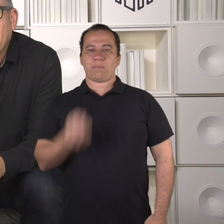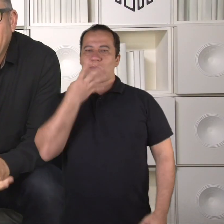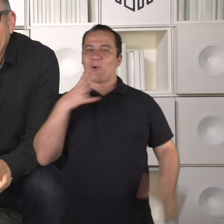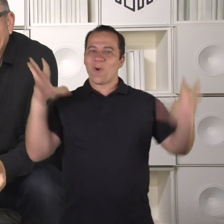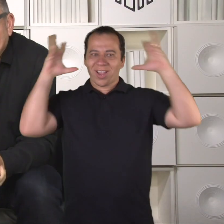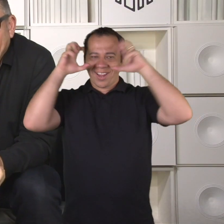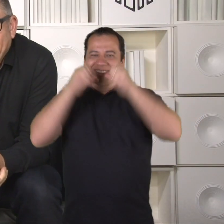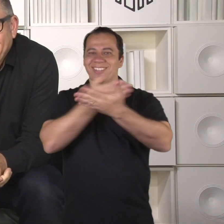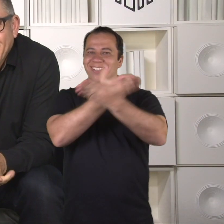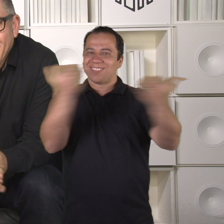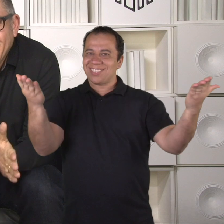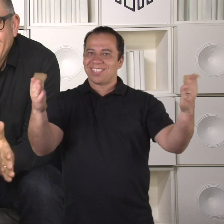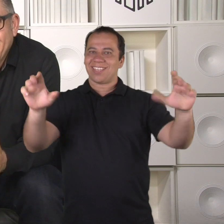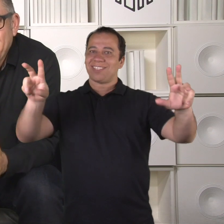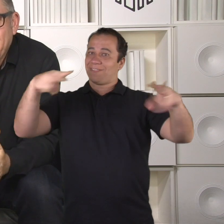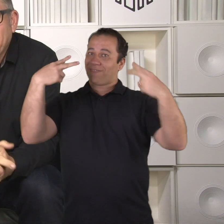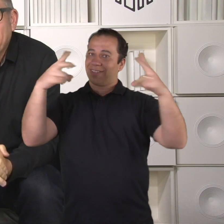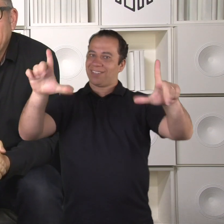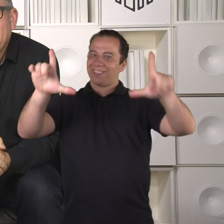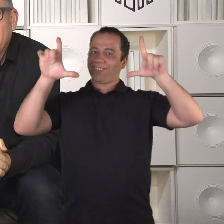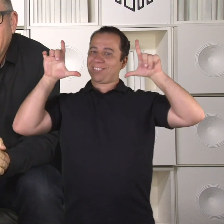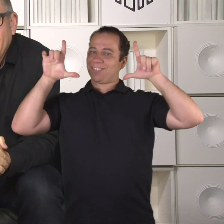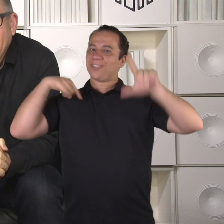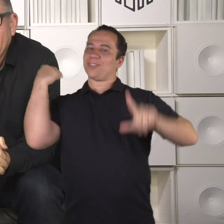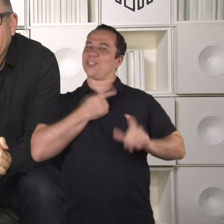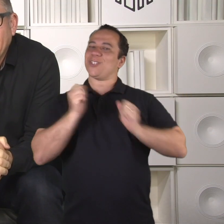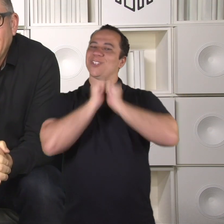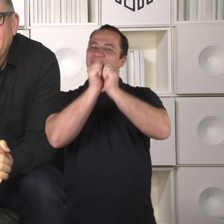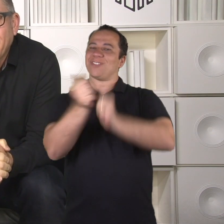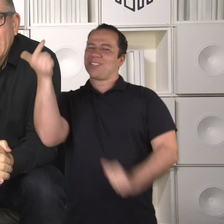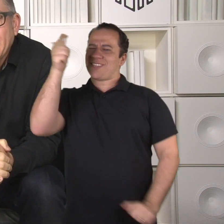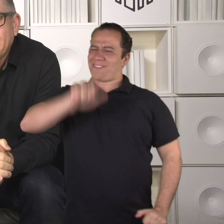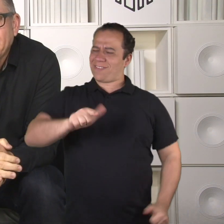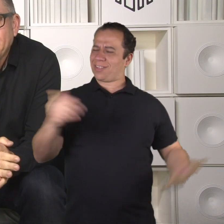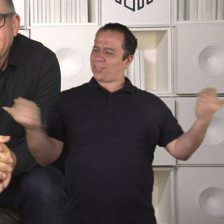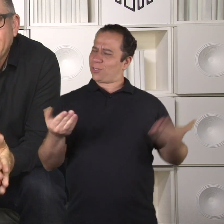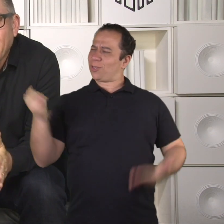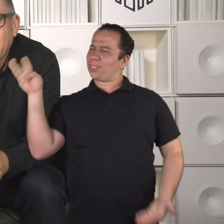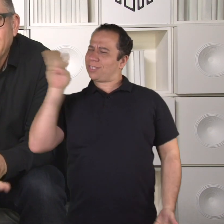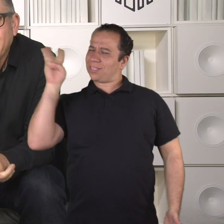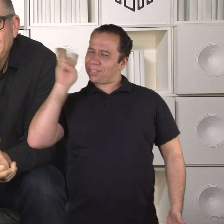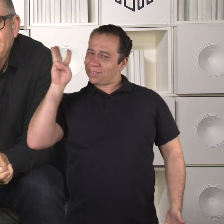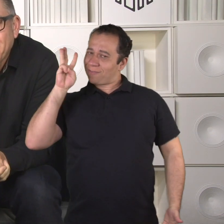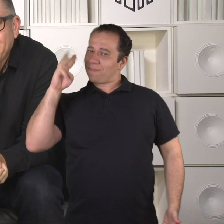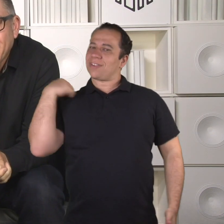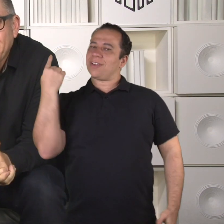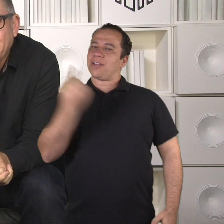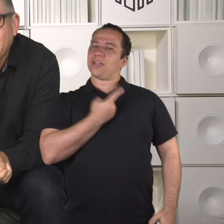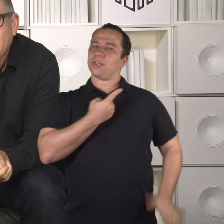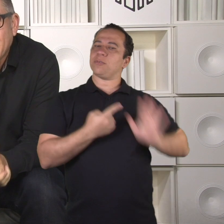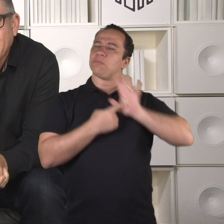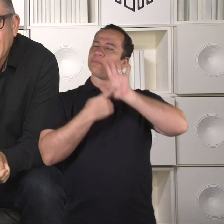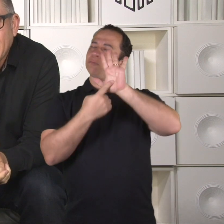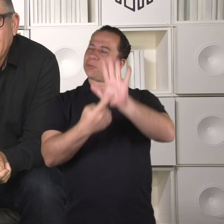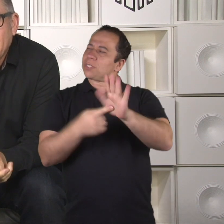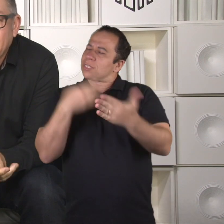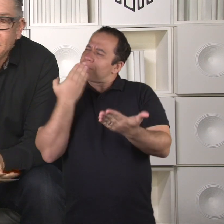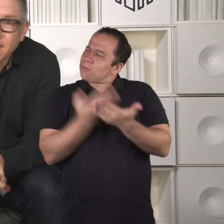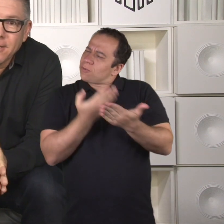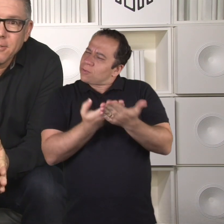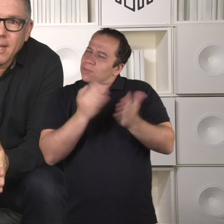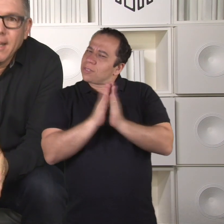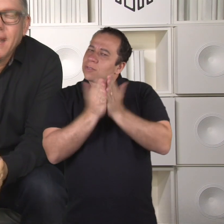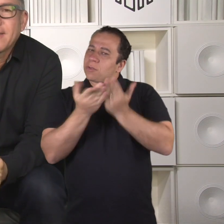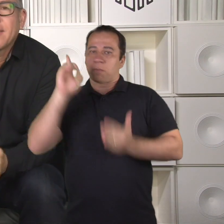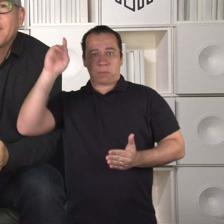Boa noite, casa. Estamos juntos mais uma vez, quinta-feira, ao vivo, falando com você,